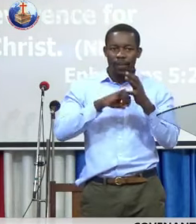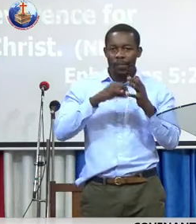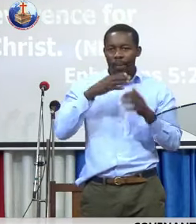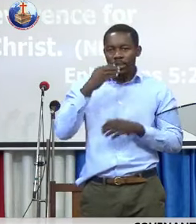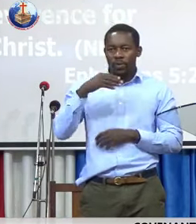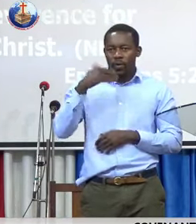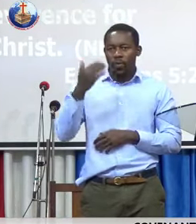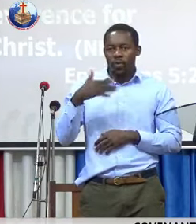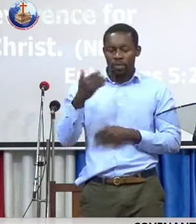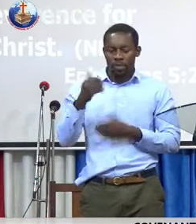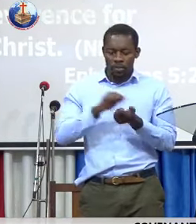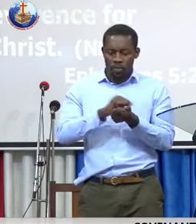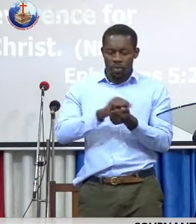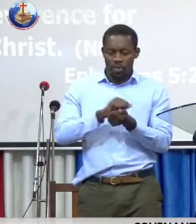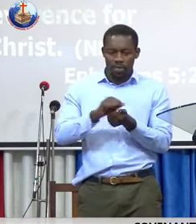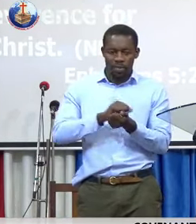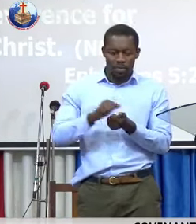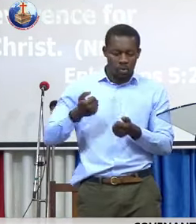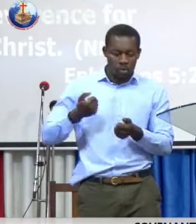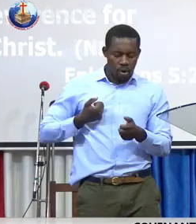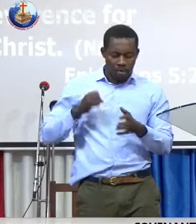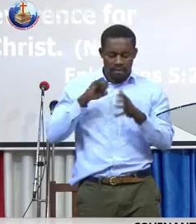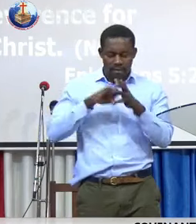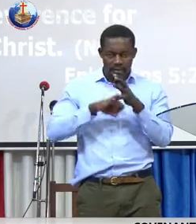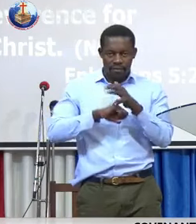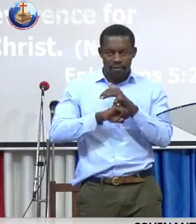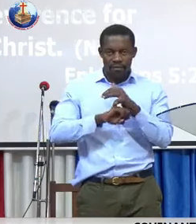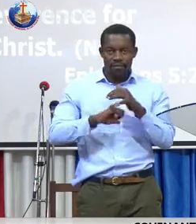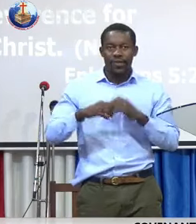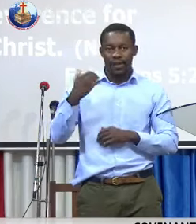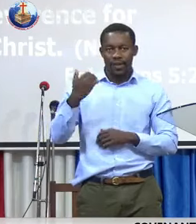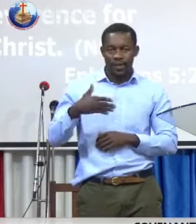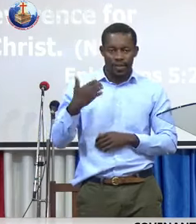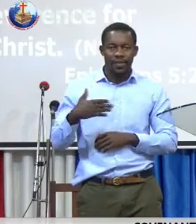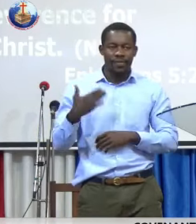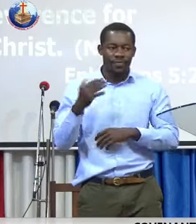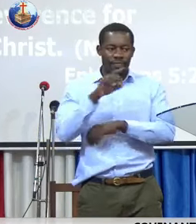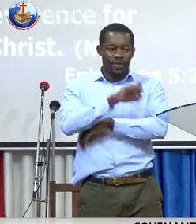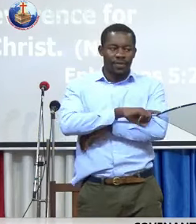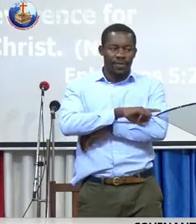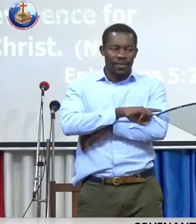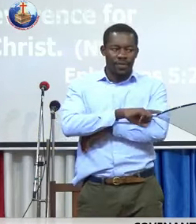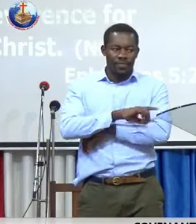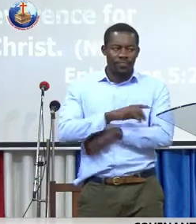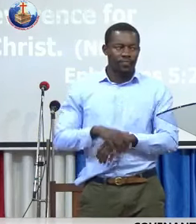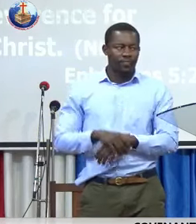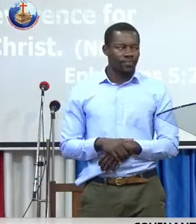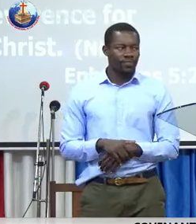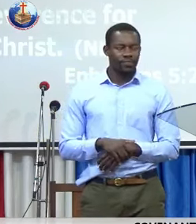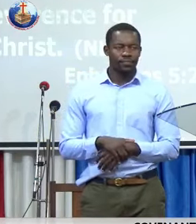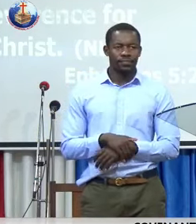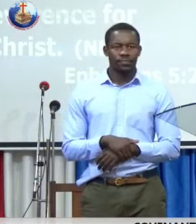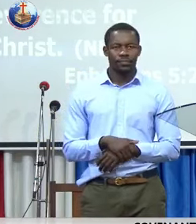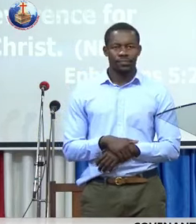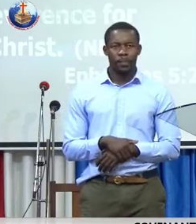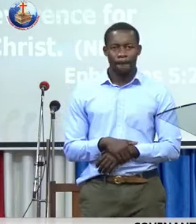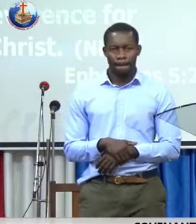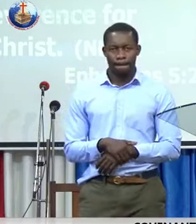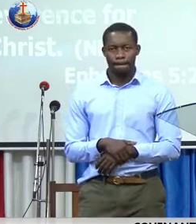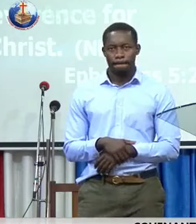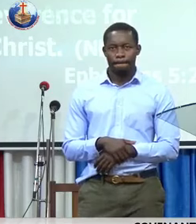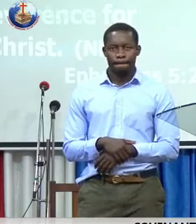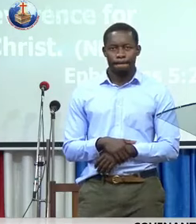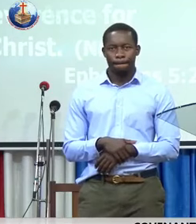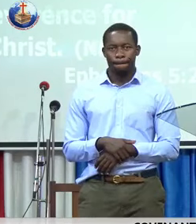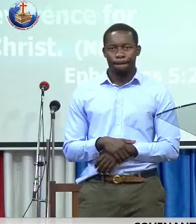word so that we can present them. Neno la Mungu linaambia waume waoshe wanawake wao na maji ya neno ili kwamba waweze